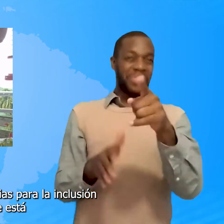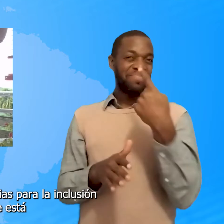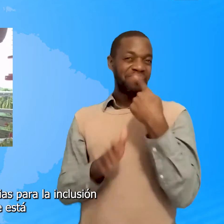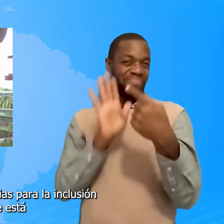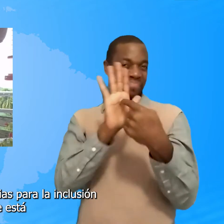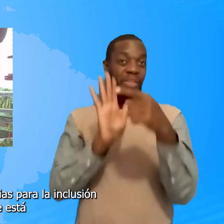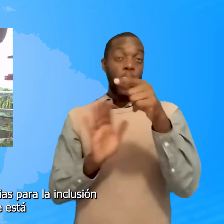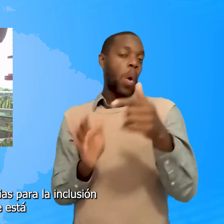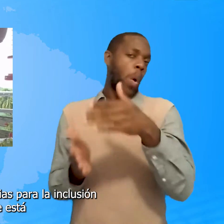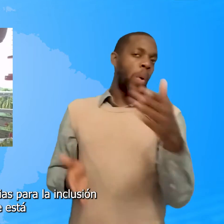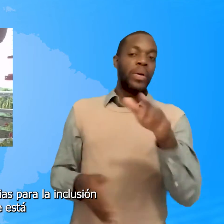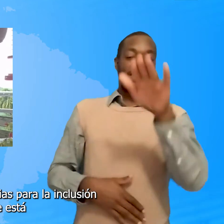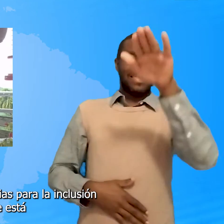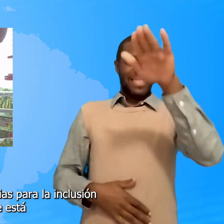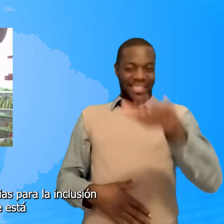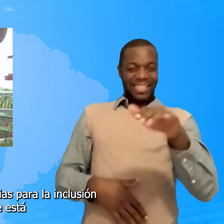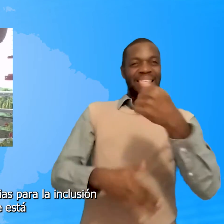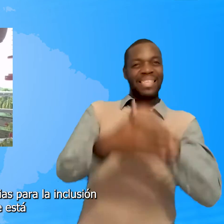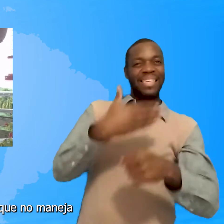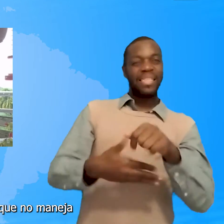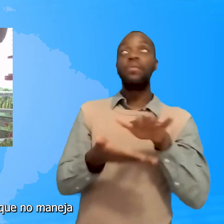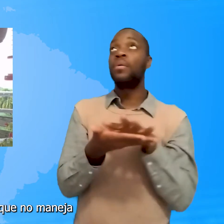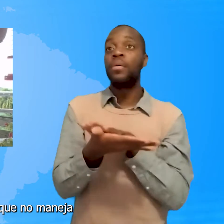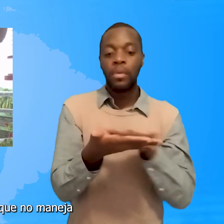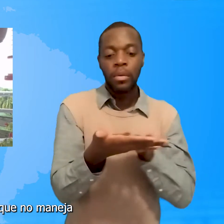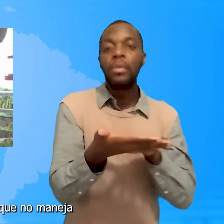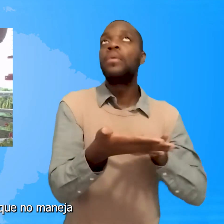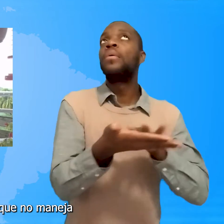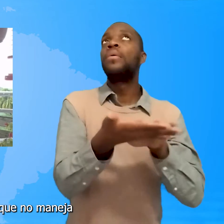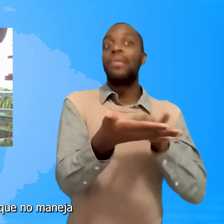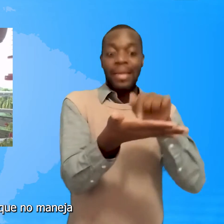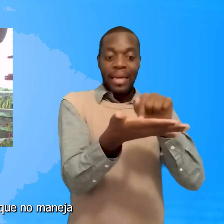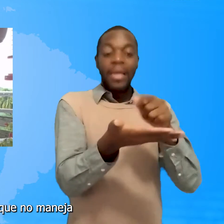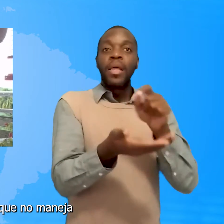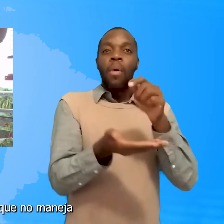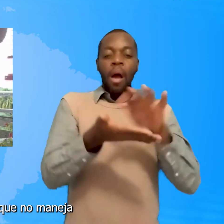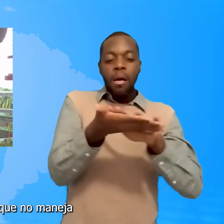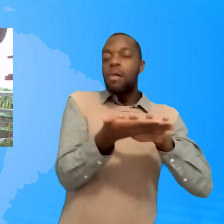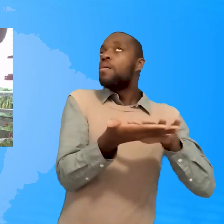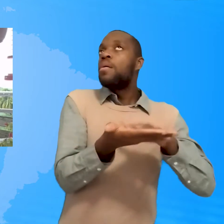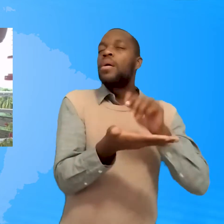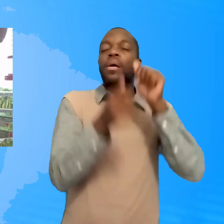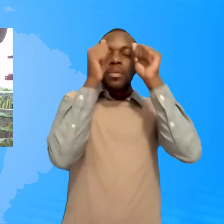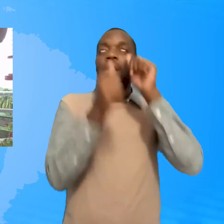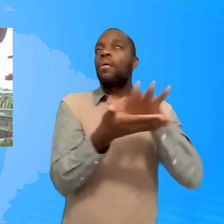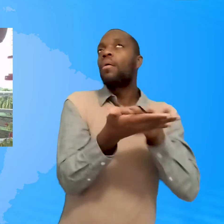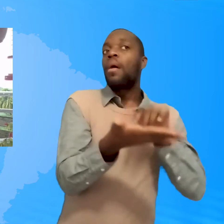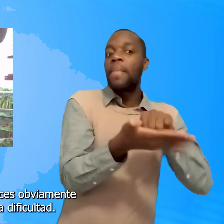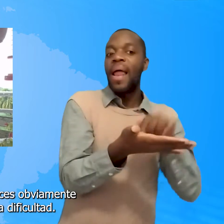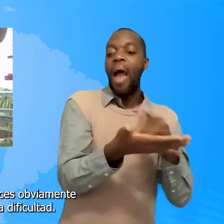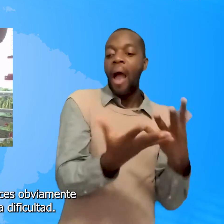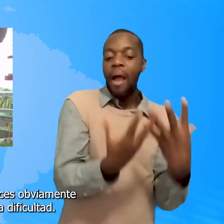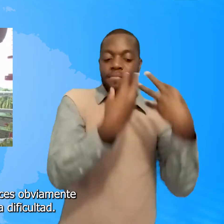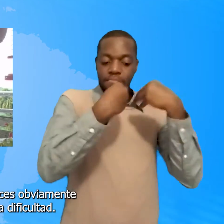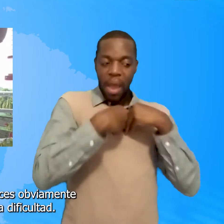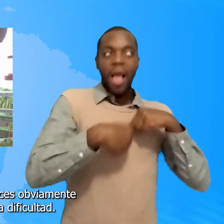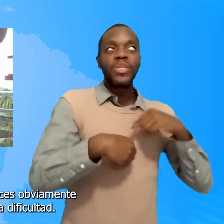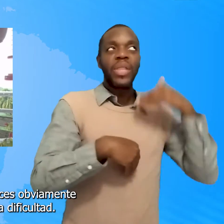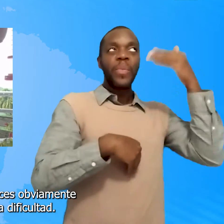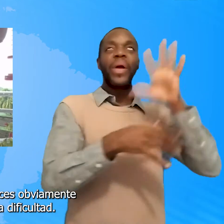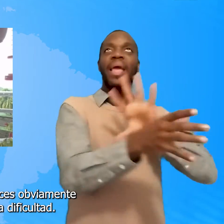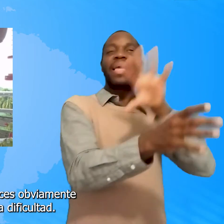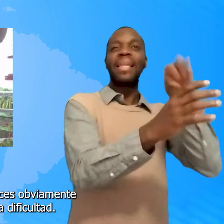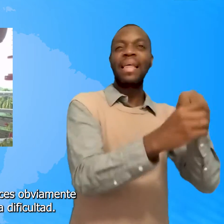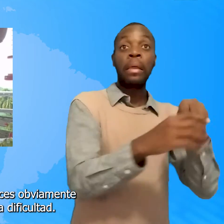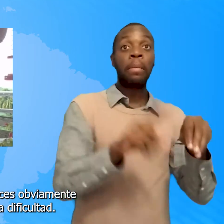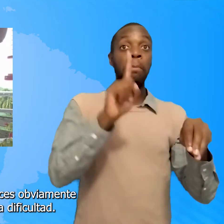técnicas necesarias para la inclusión y que está en una familia que no maneja el braille,